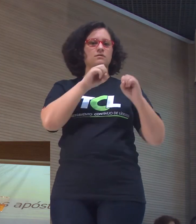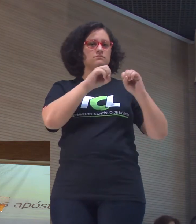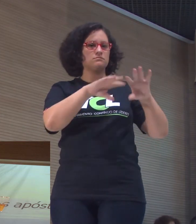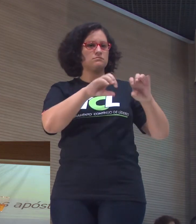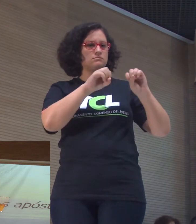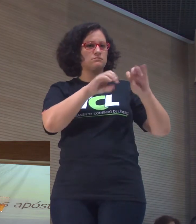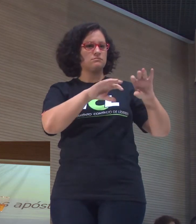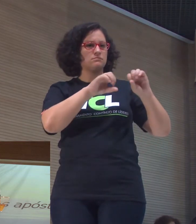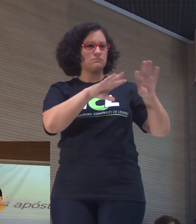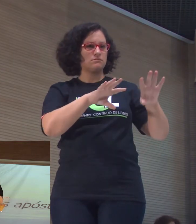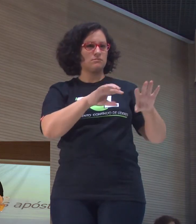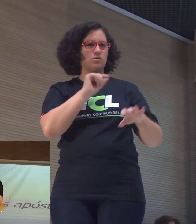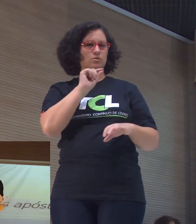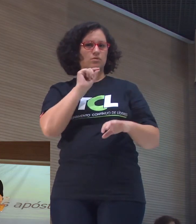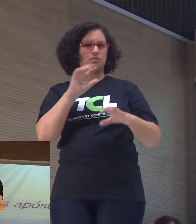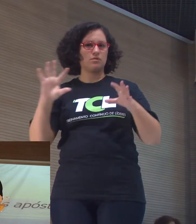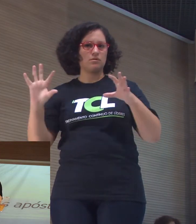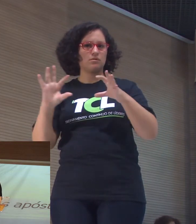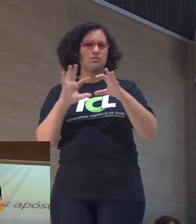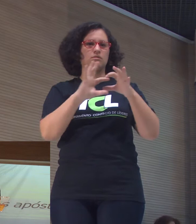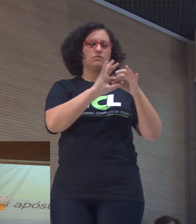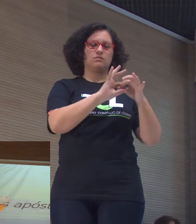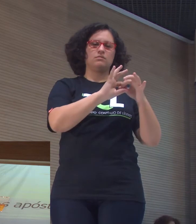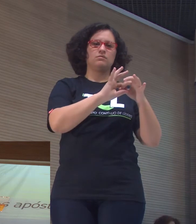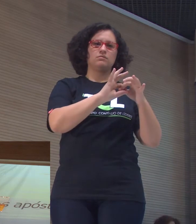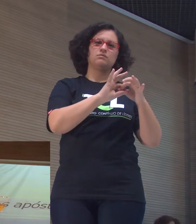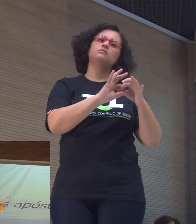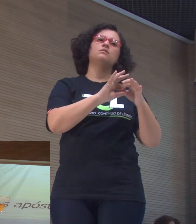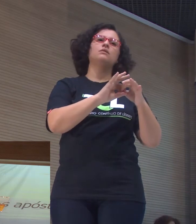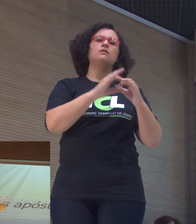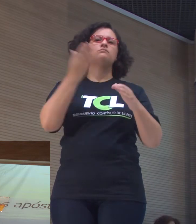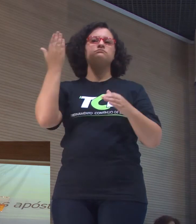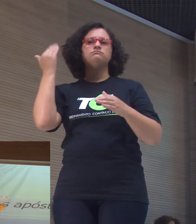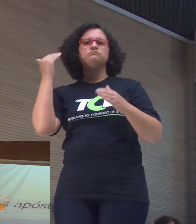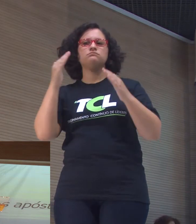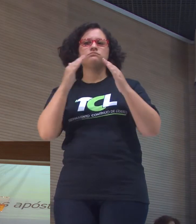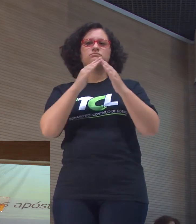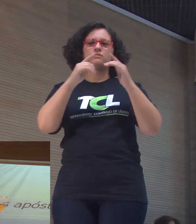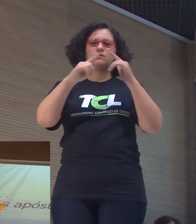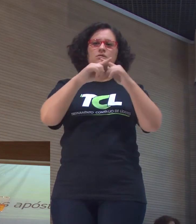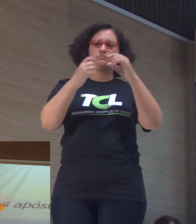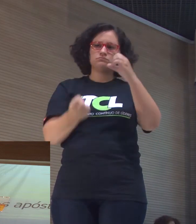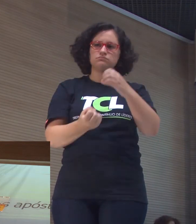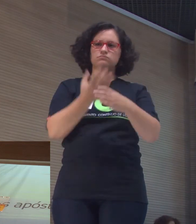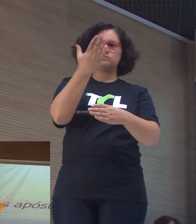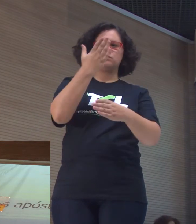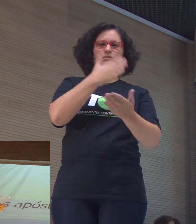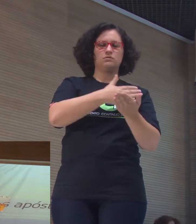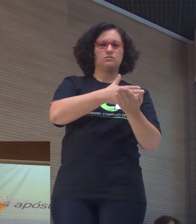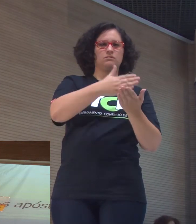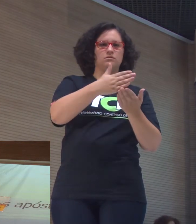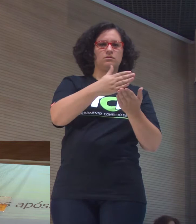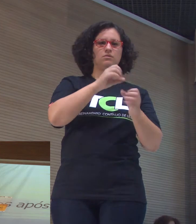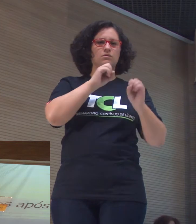Ensino está nesse contexto da unidade que a igreja primitiva alcançou. Como você entende que o